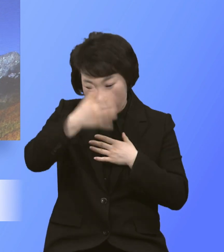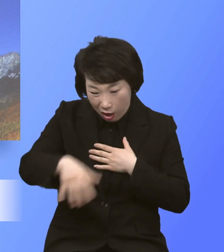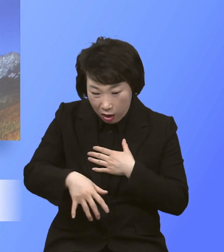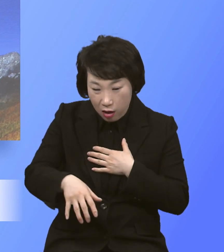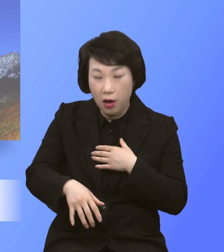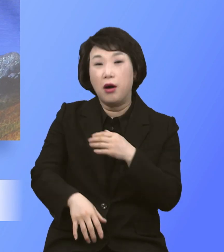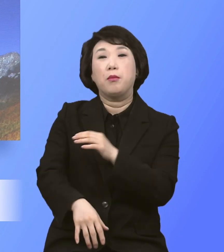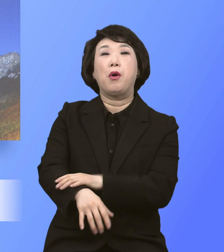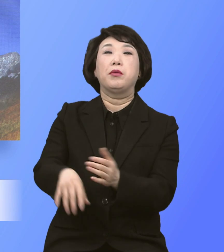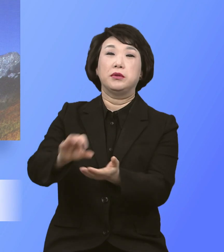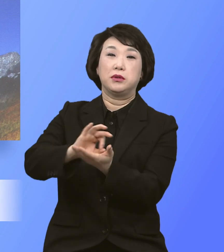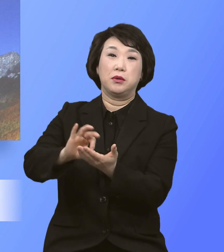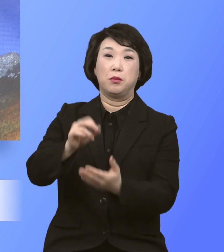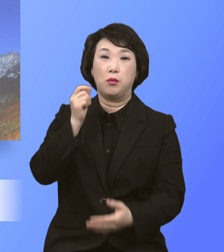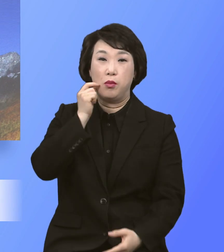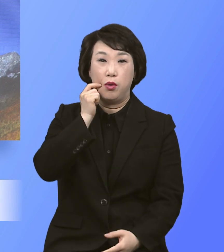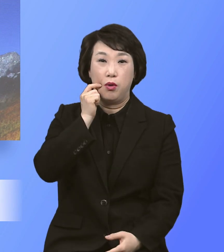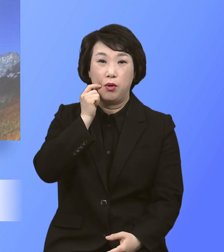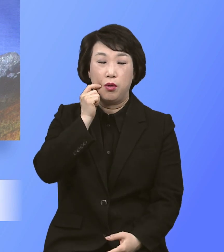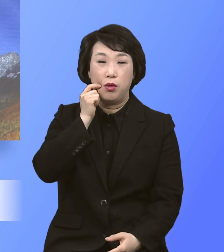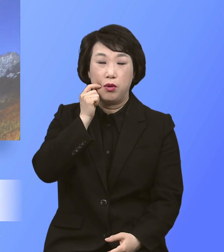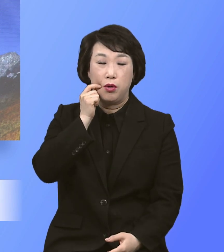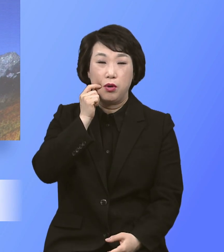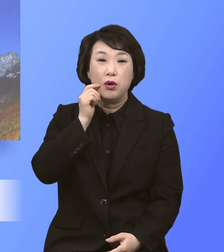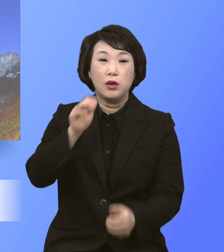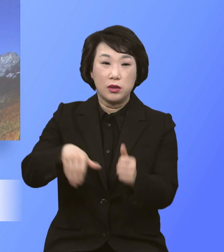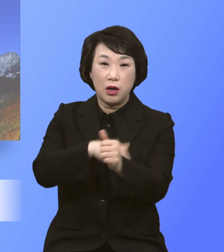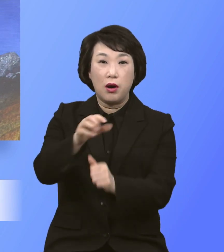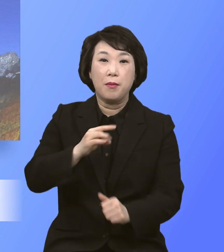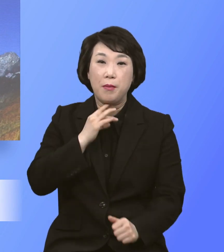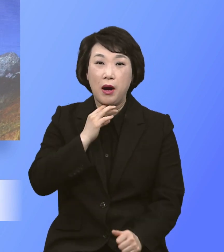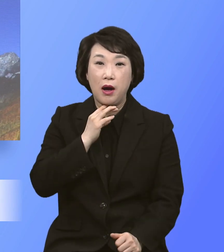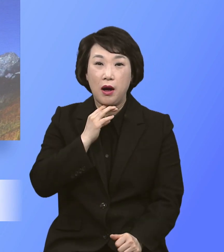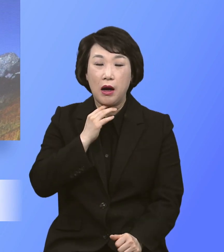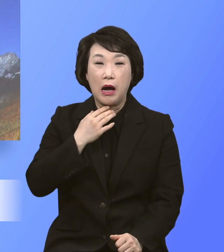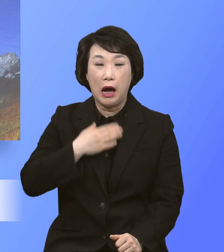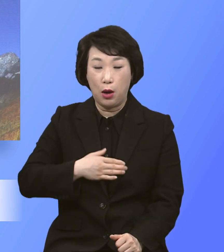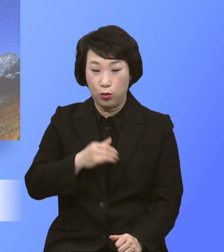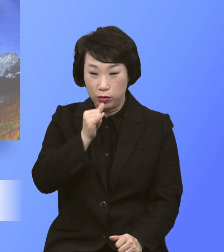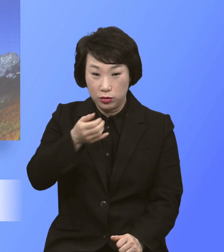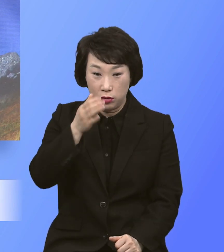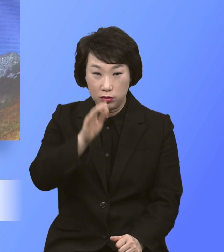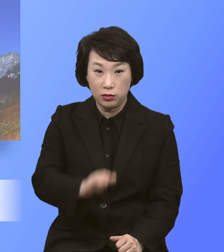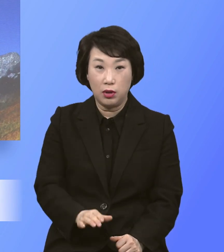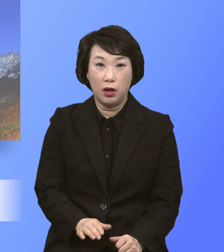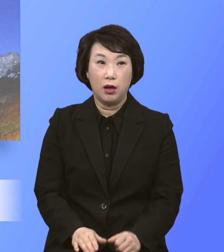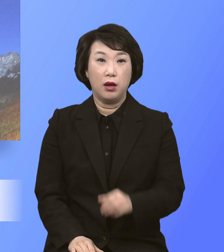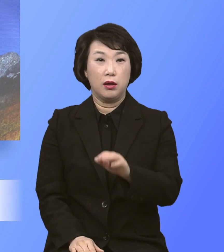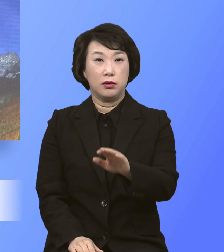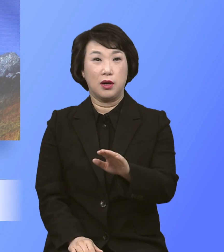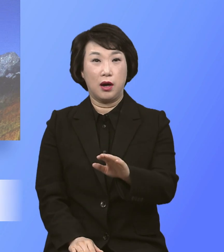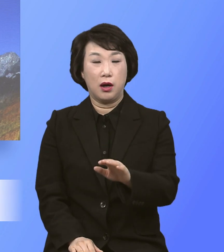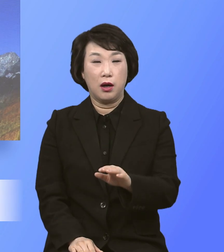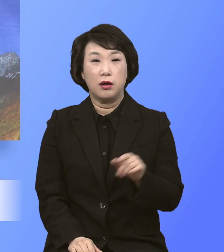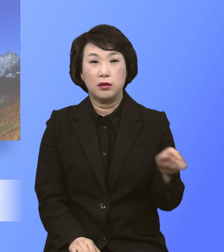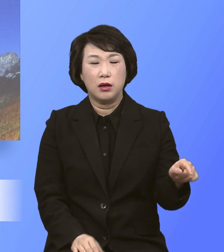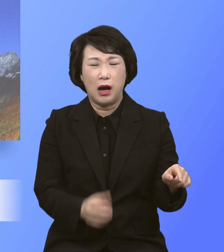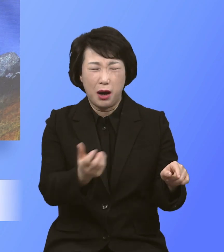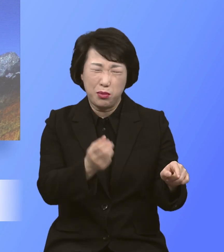못하고 이런 상황만 되는 줄 알았더니